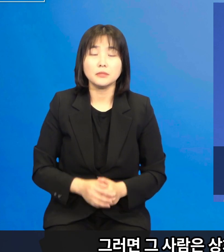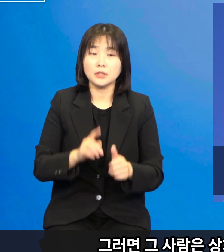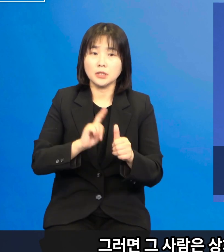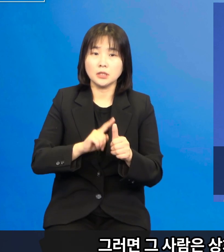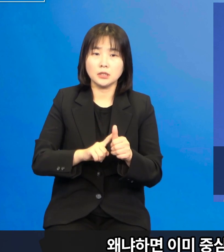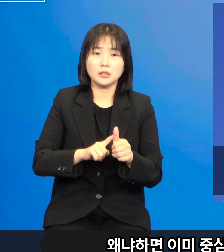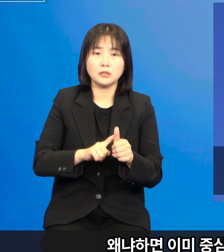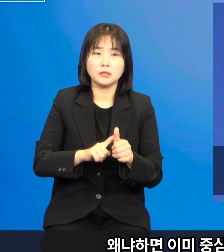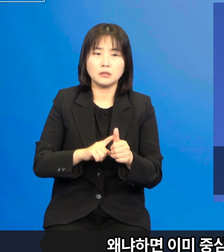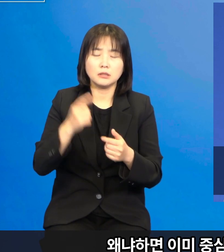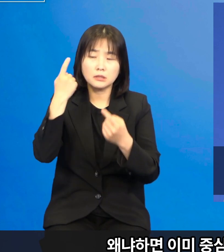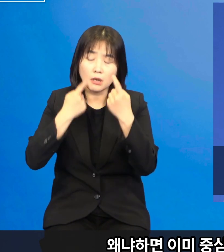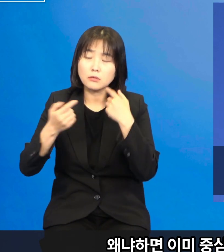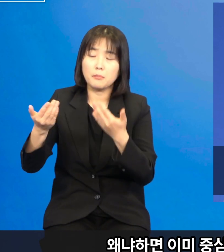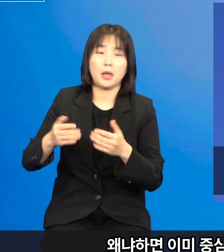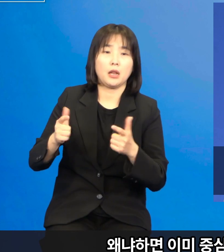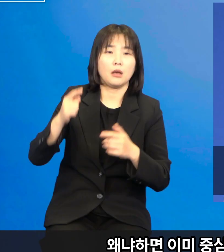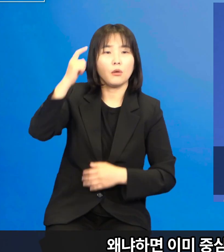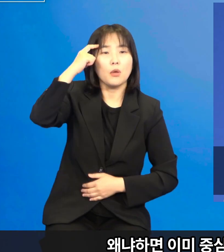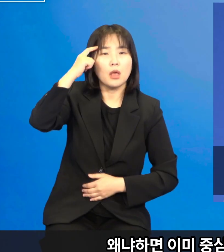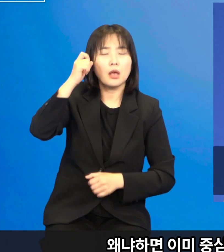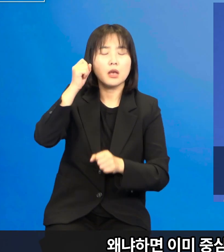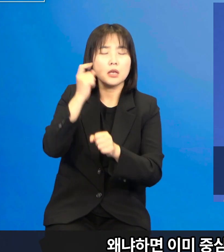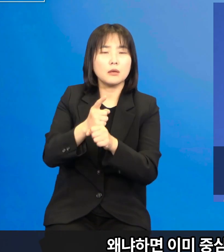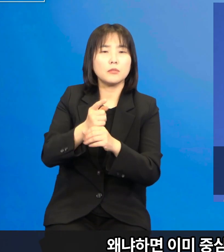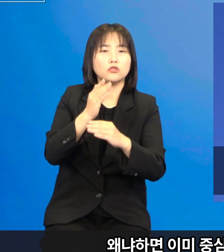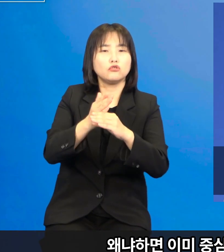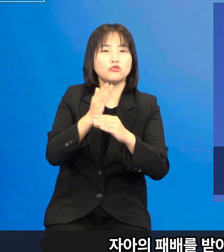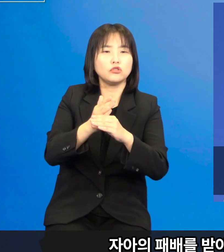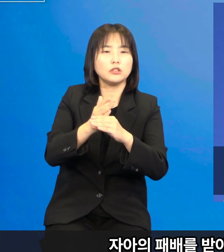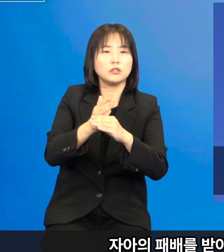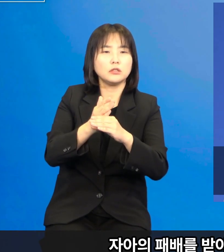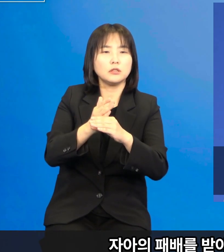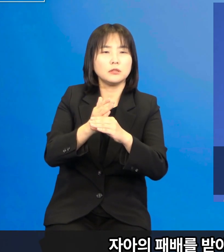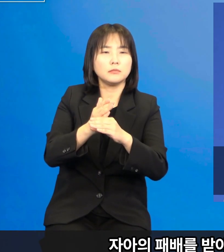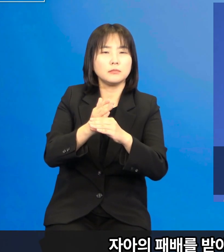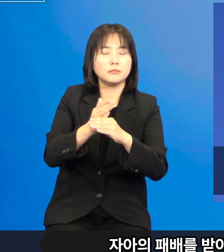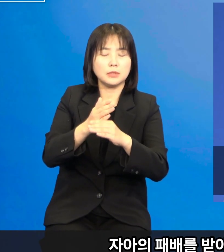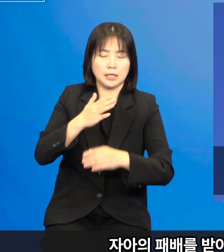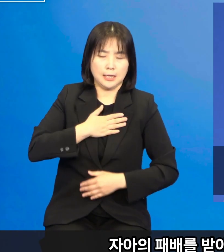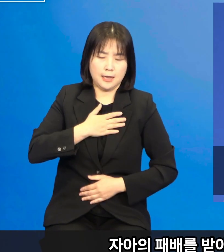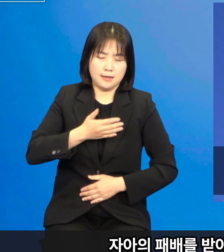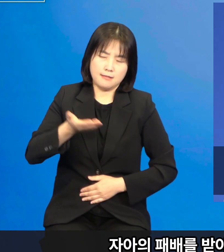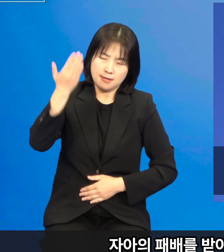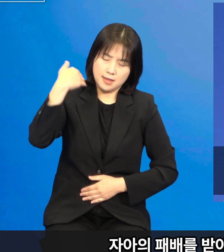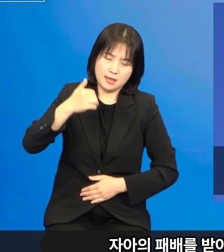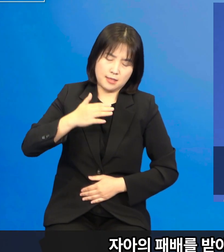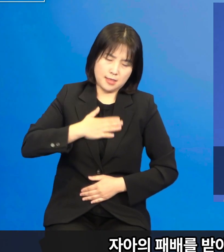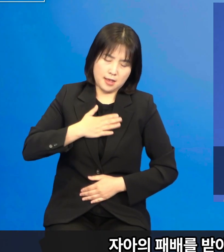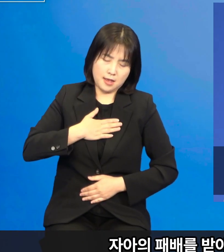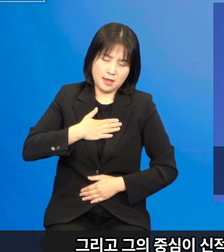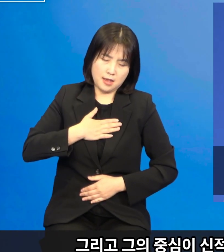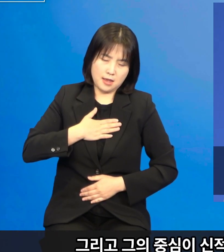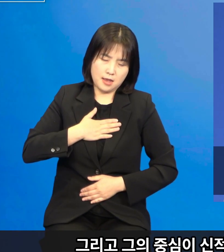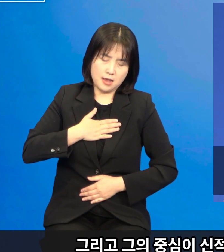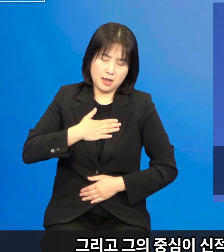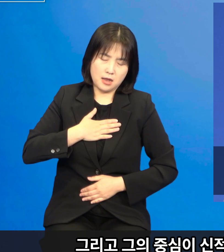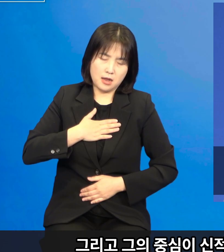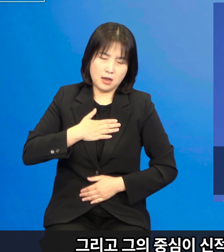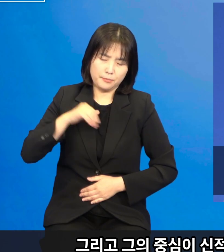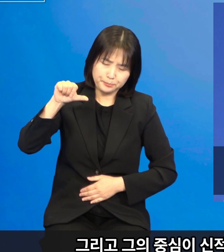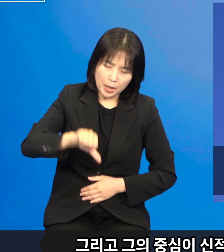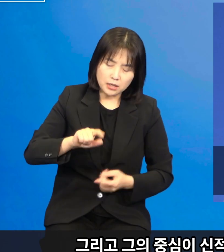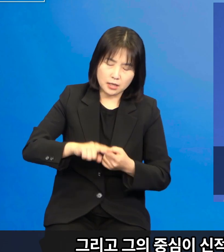입지 않는답니다. 왜냐하면 이미 중심이 십자가의 패배를, 자아의 패배를 받아들였기 때문입니다.